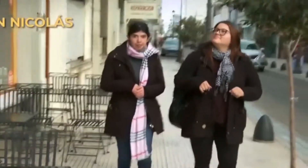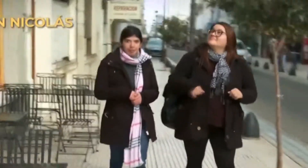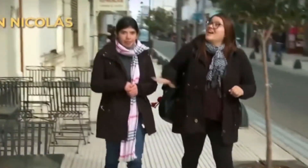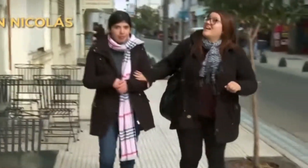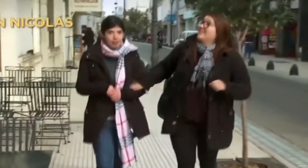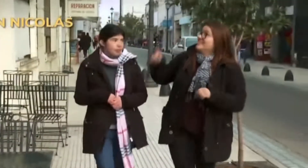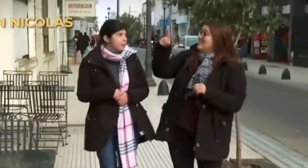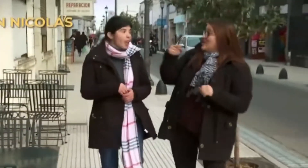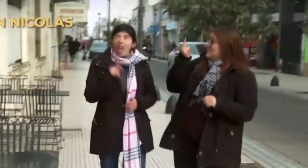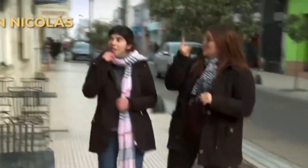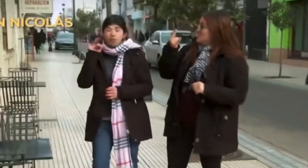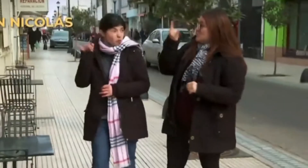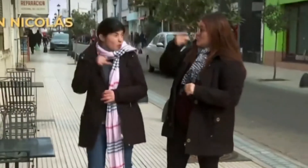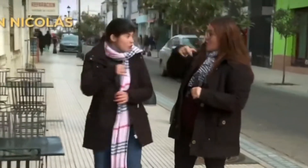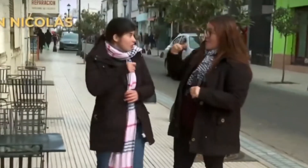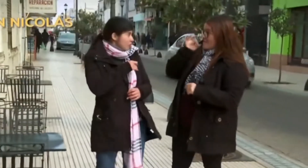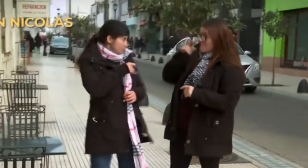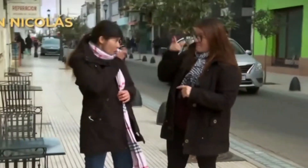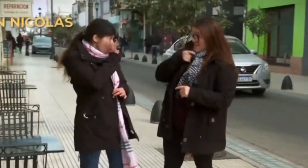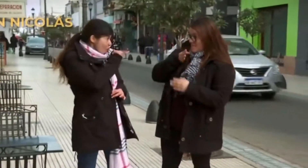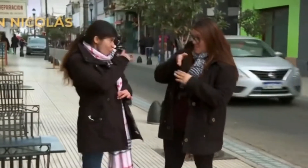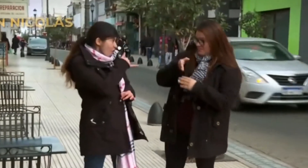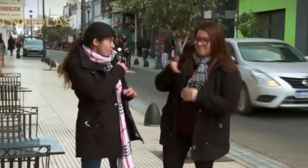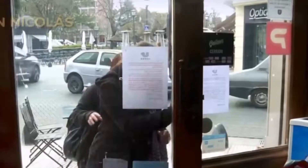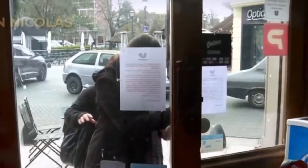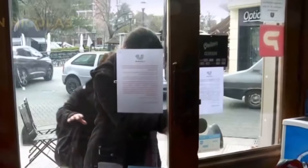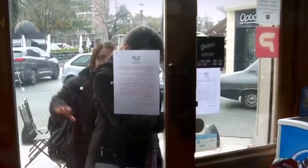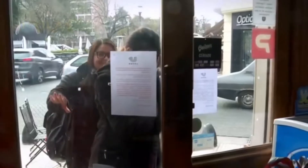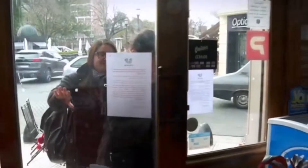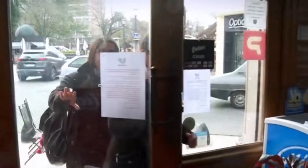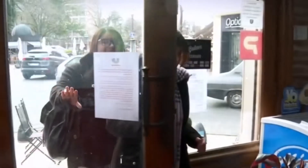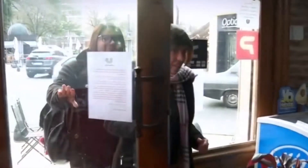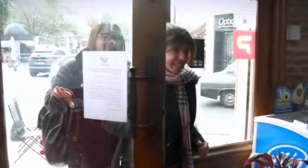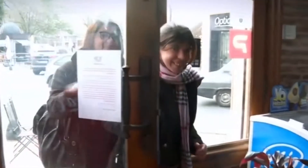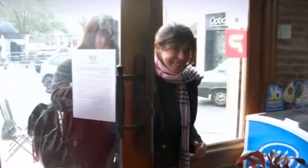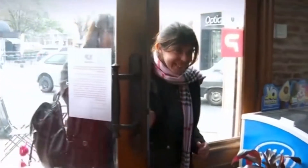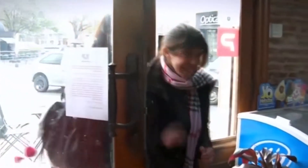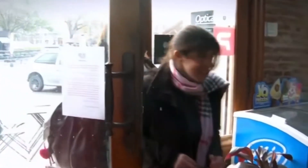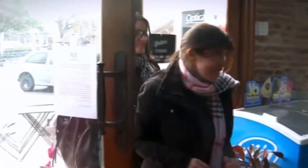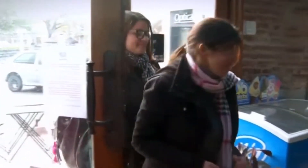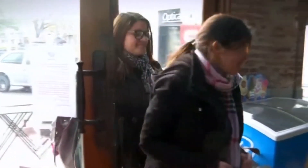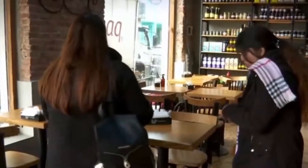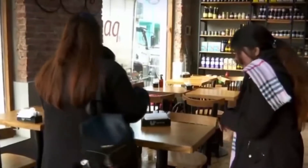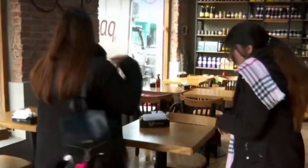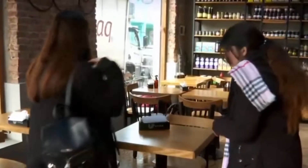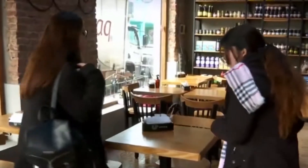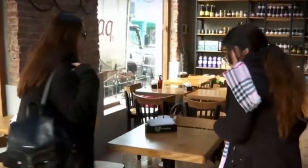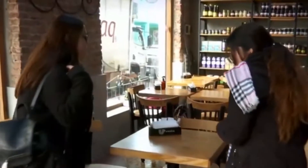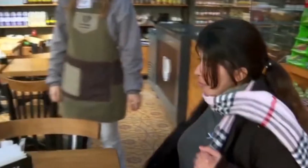algún tipo de discapacidad. En este caso, poder comunicarse con los clientes